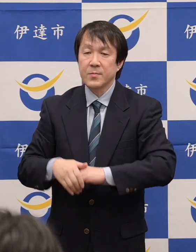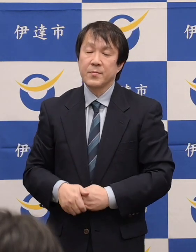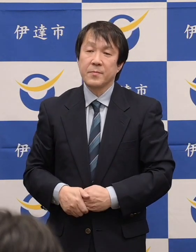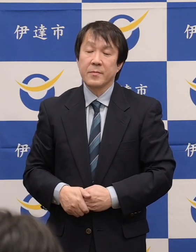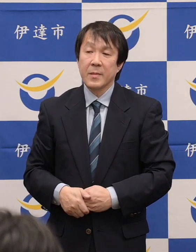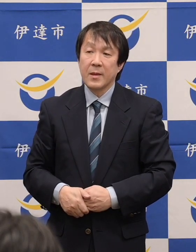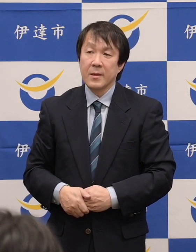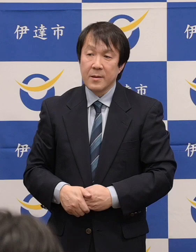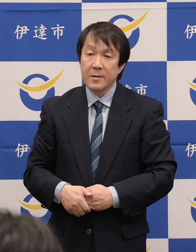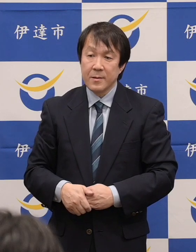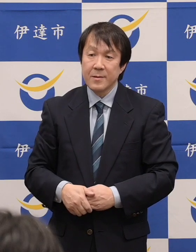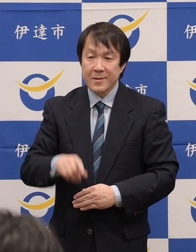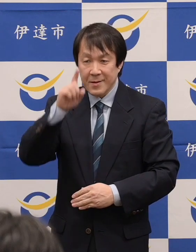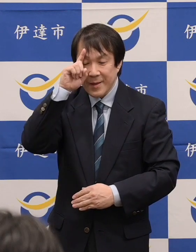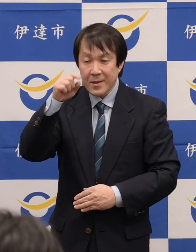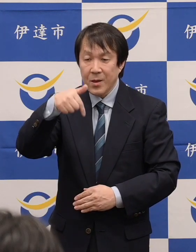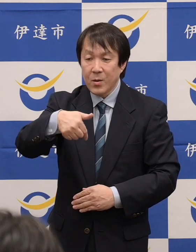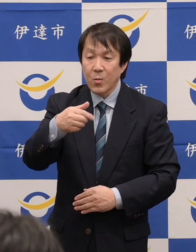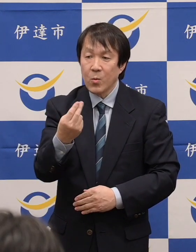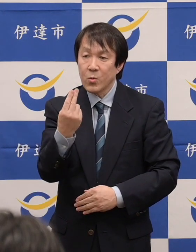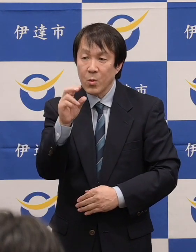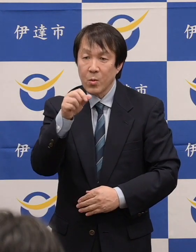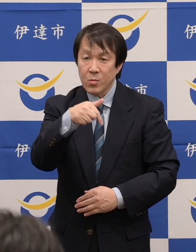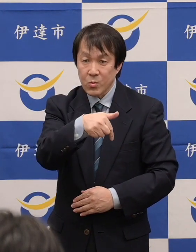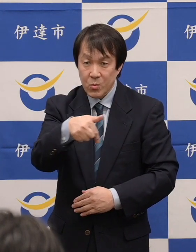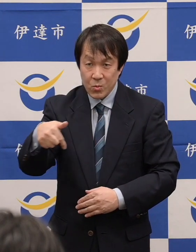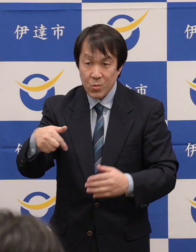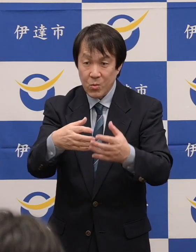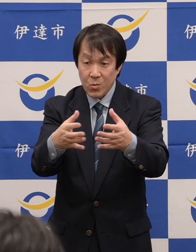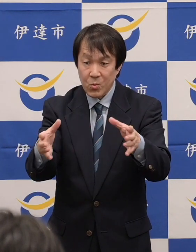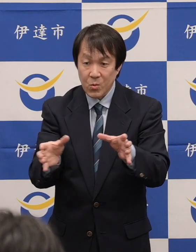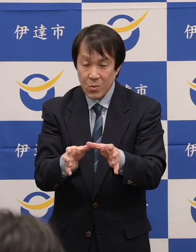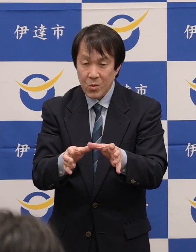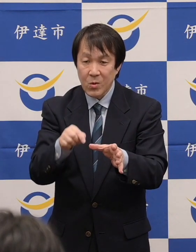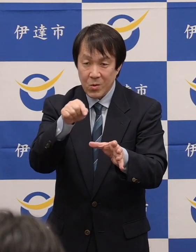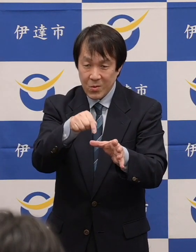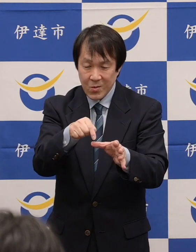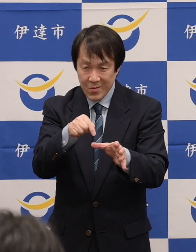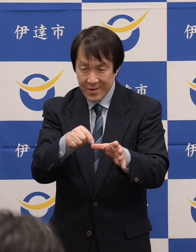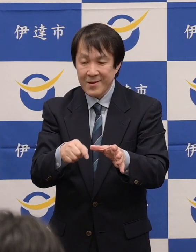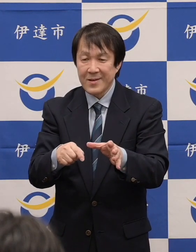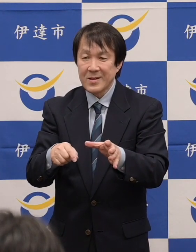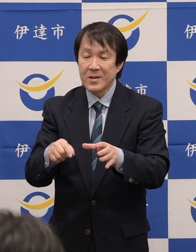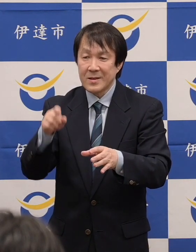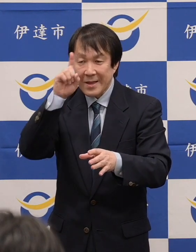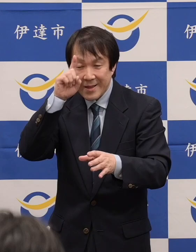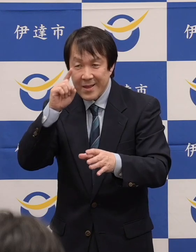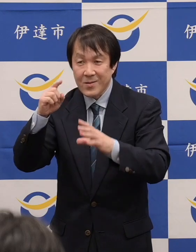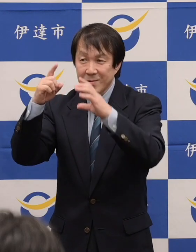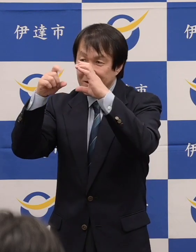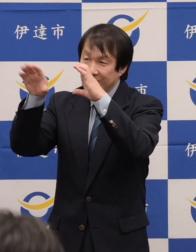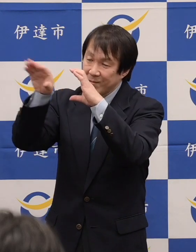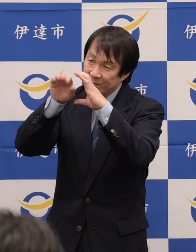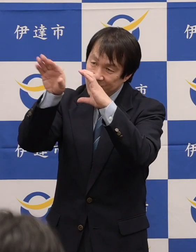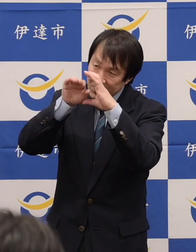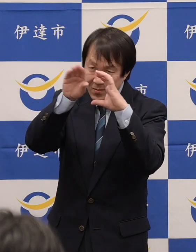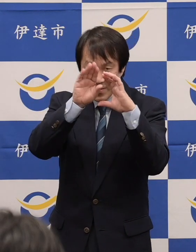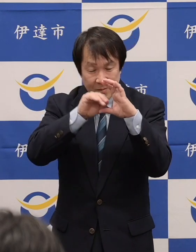伊達フォト部、先ほど申し上げましたとおりですね、写真で地域の魅力を発信するボランティアサポーターと